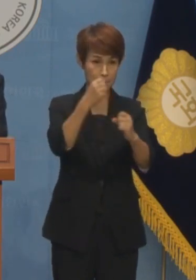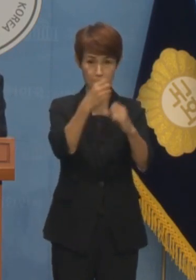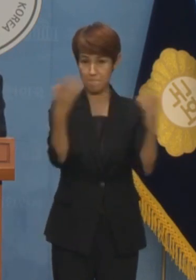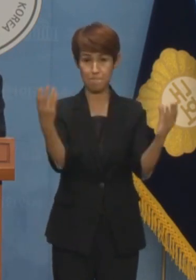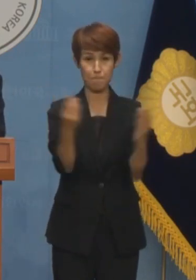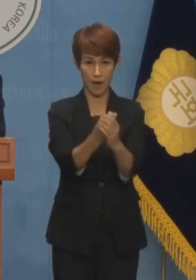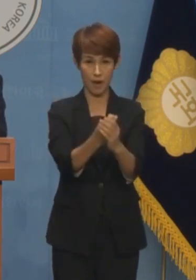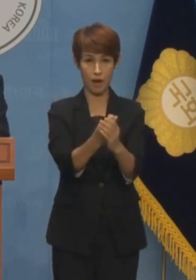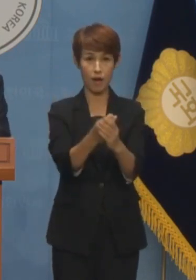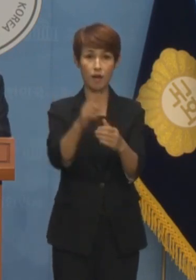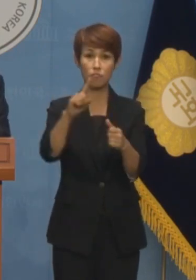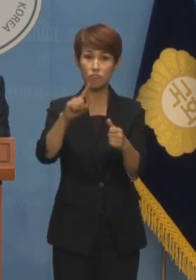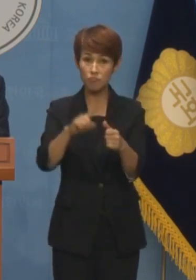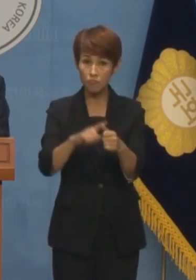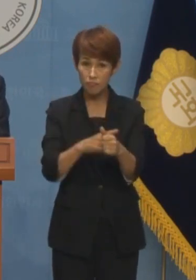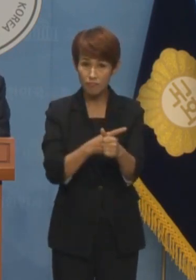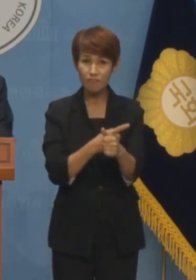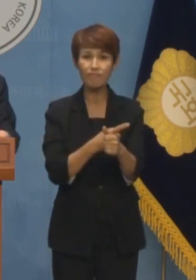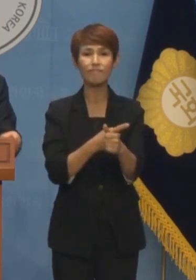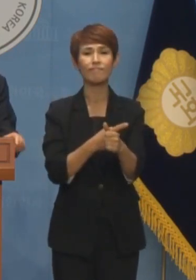때문에